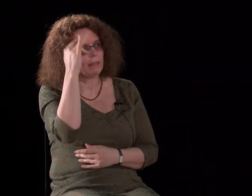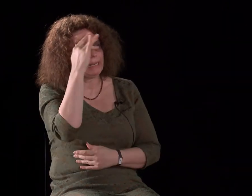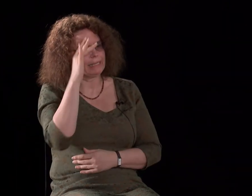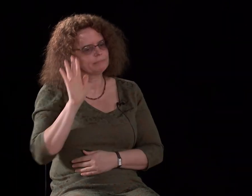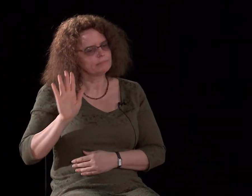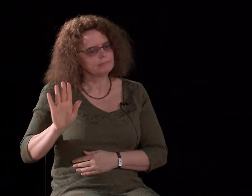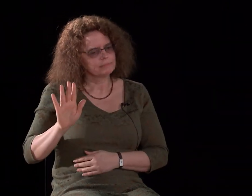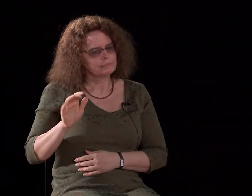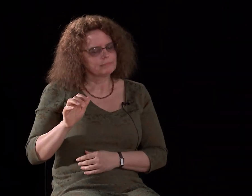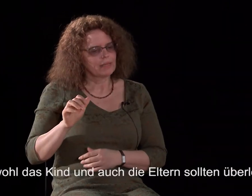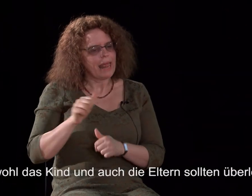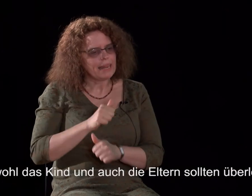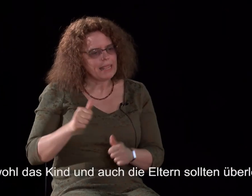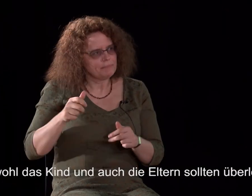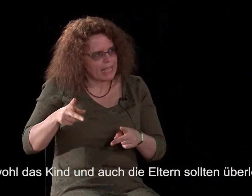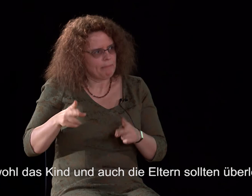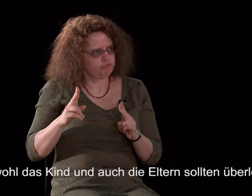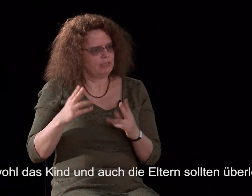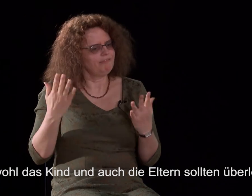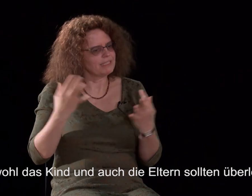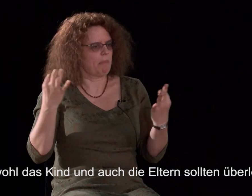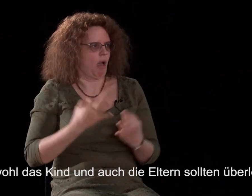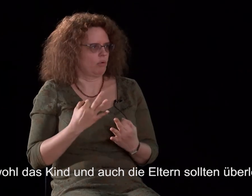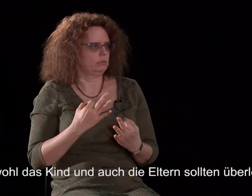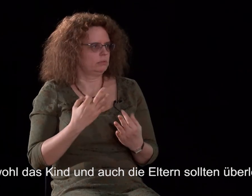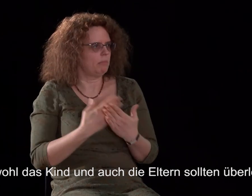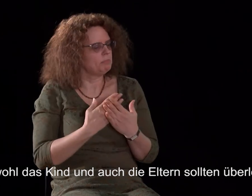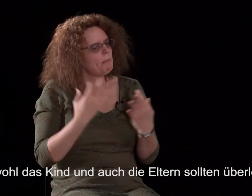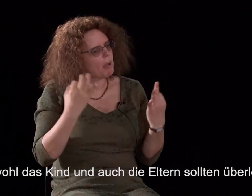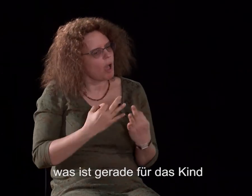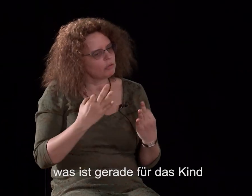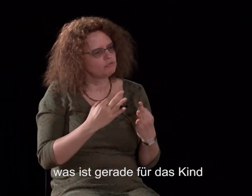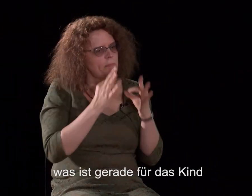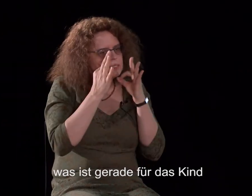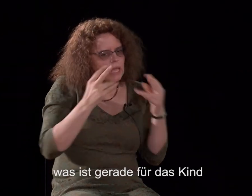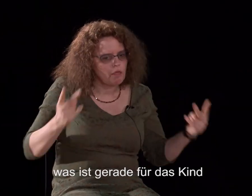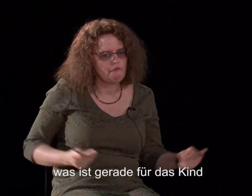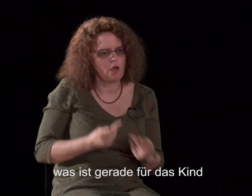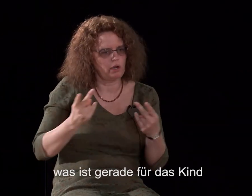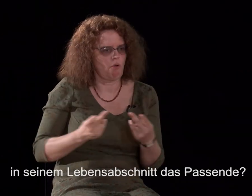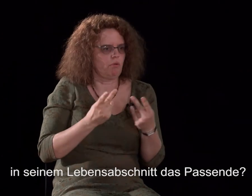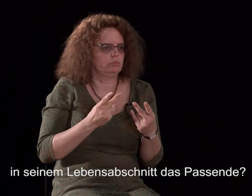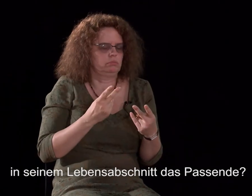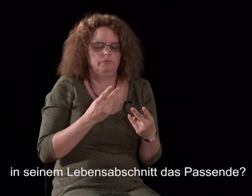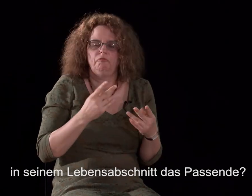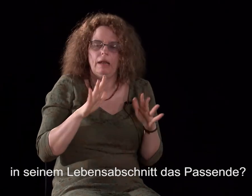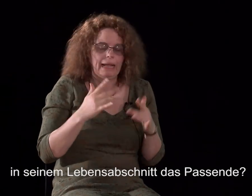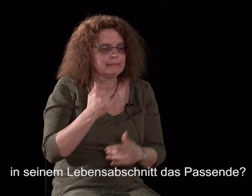Also man muss, dass sowohl das Kind als auch die Eltern sollten überlegen, was ist gerade für das Kind in seinem Lebensabschnitt